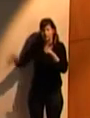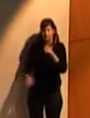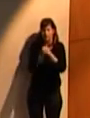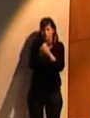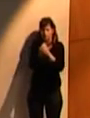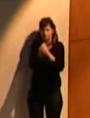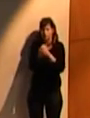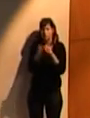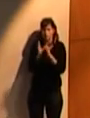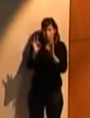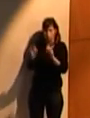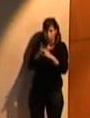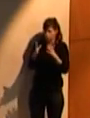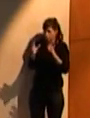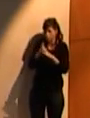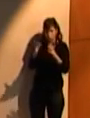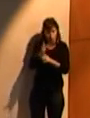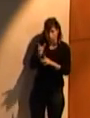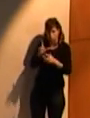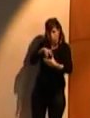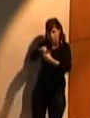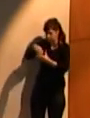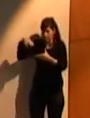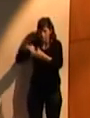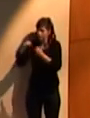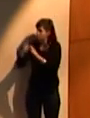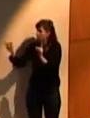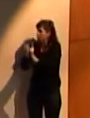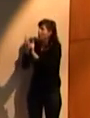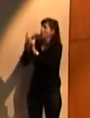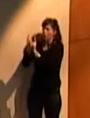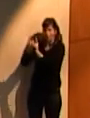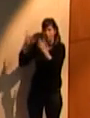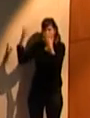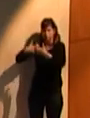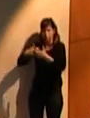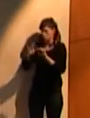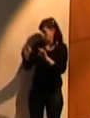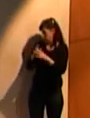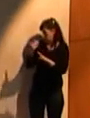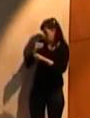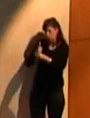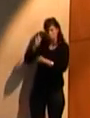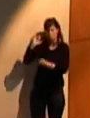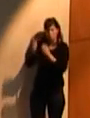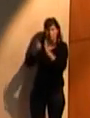s'est rencontrés. Donc voilà, on est un peu dans la boucle. Voilà, lors des rencontres Ville Handicap, il y a deux ans, en fait. Voilà.